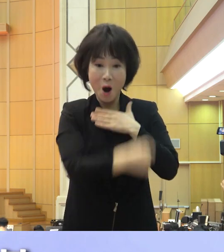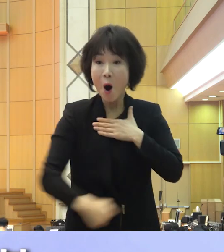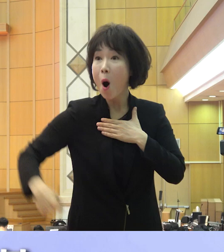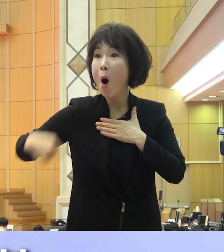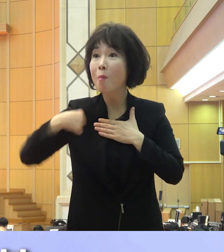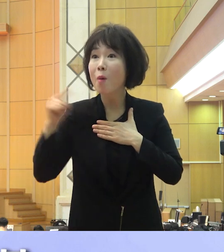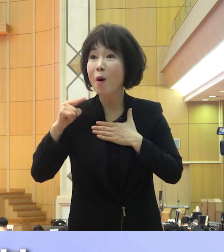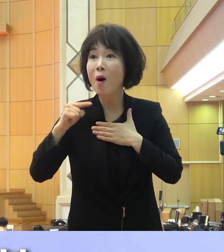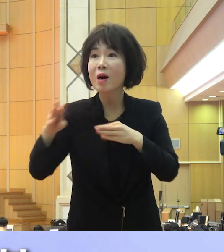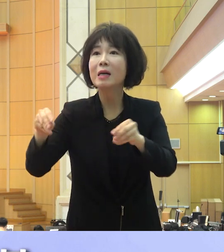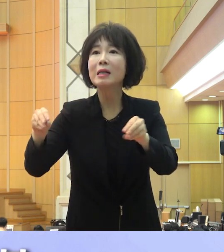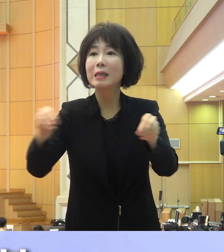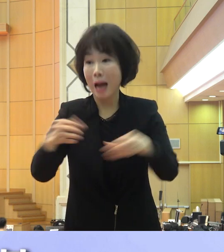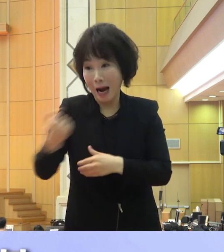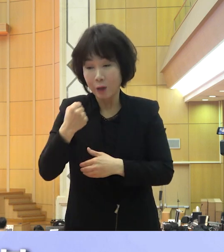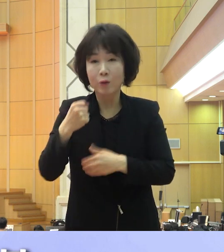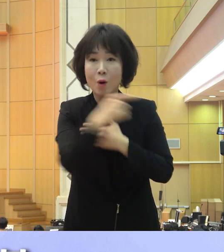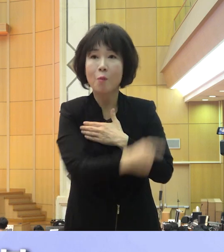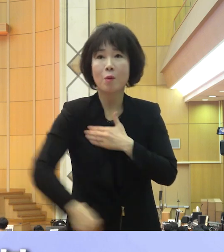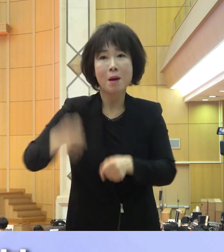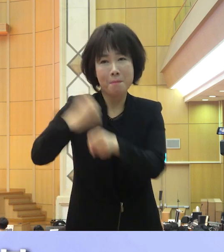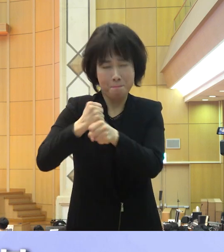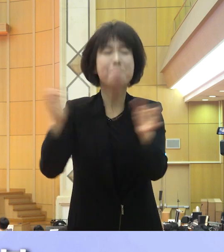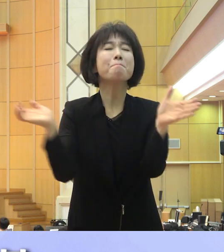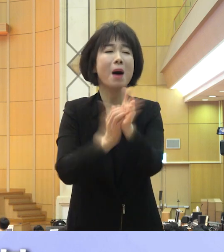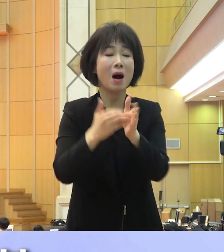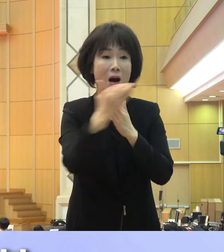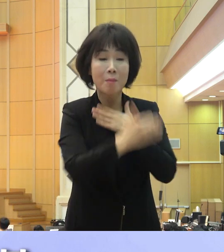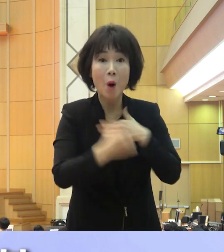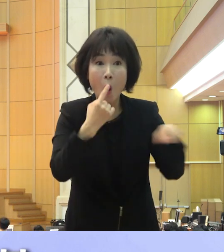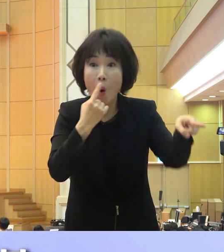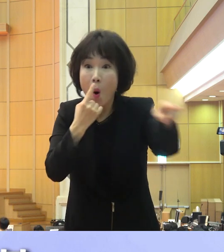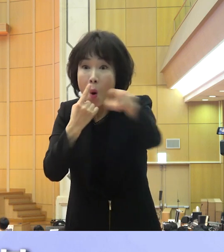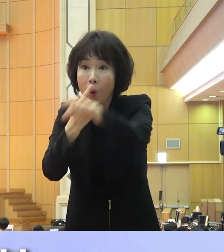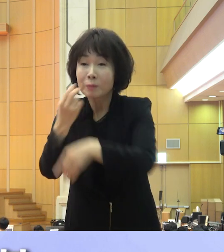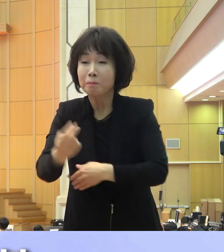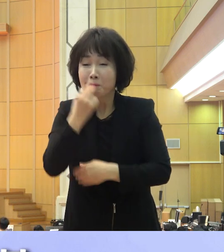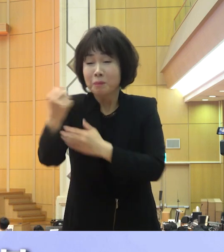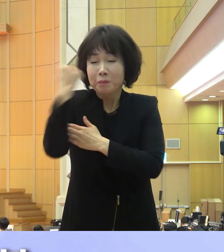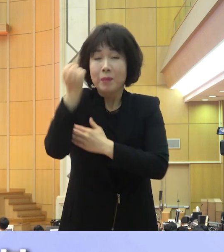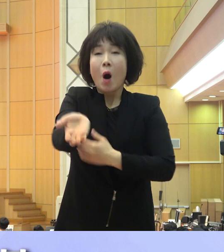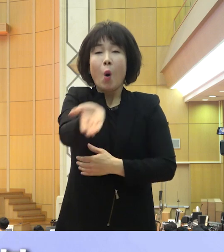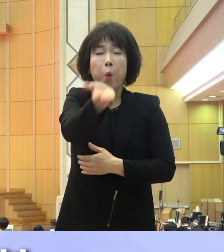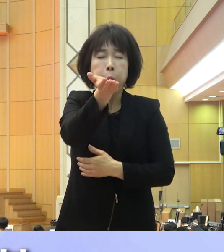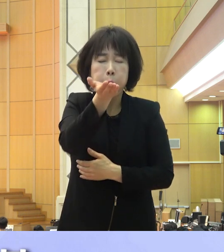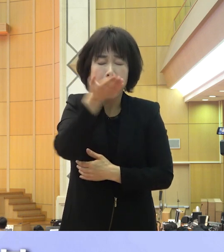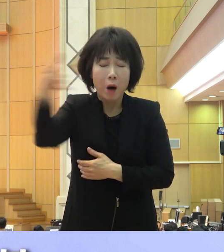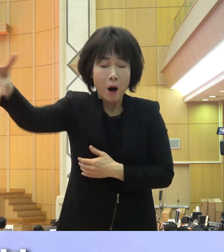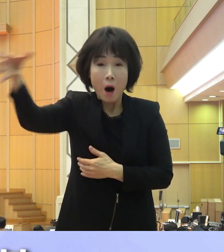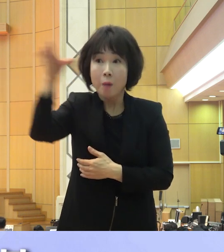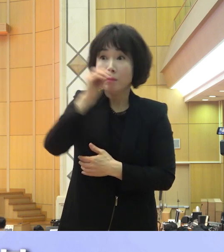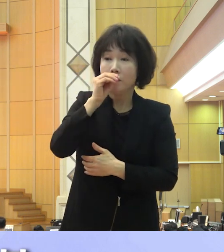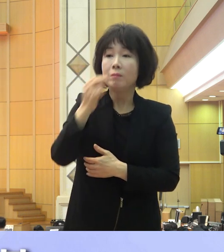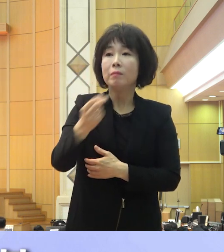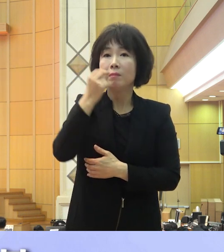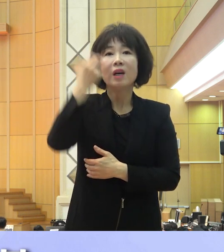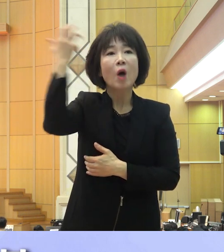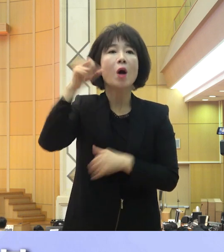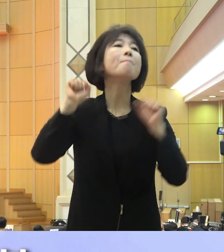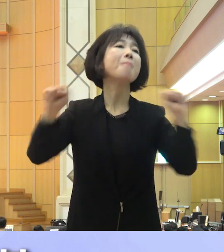흙으로 만들고 그 코에다가 생기를 불어넣음으로 생명이 되었다고